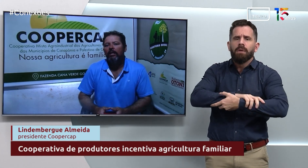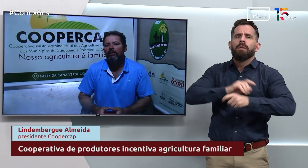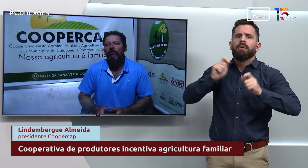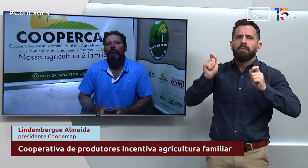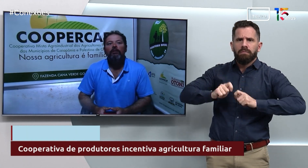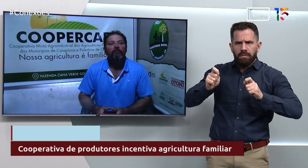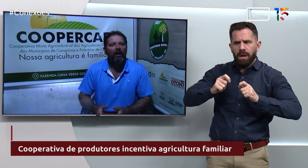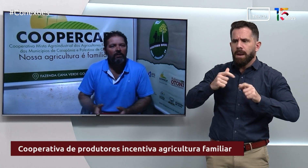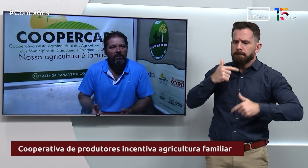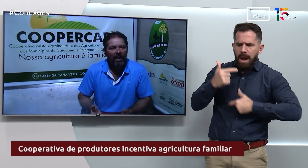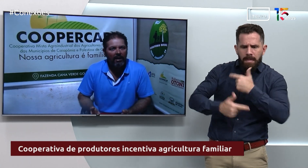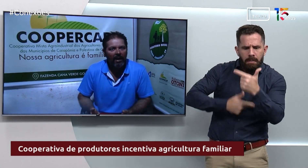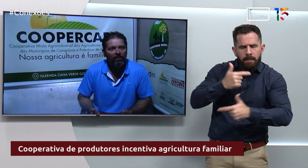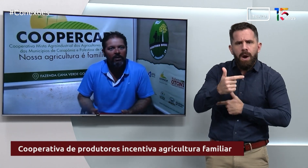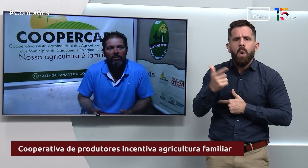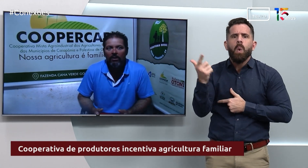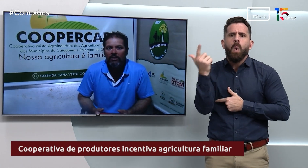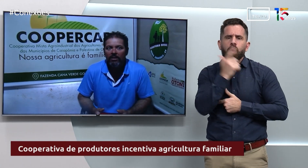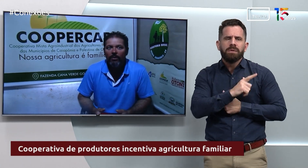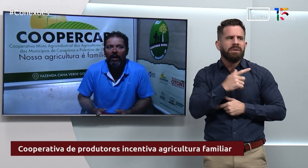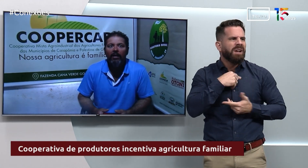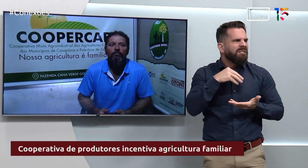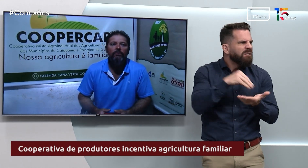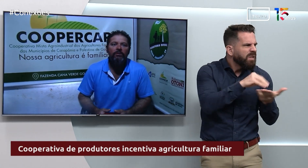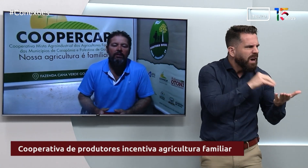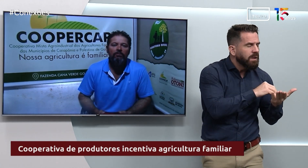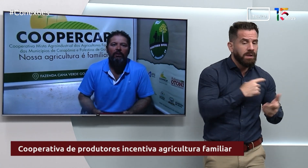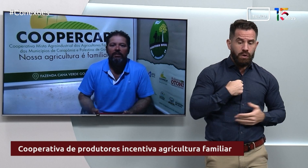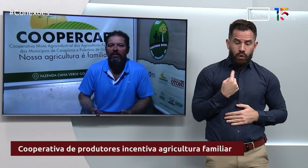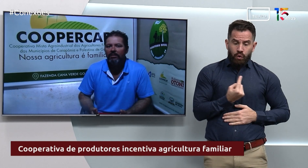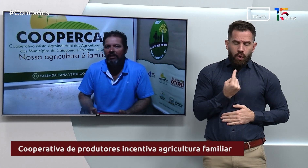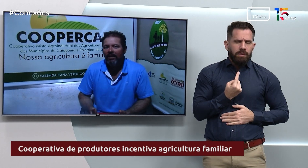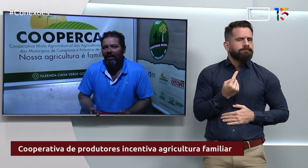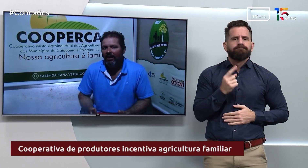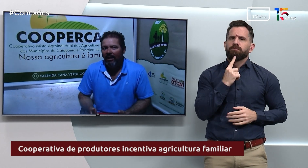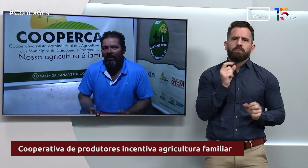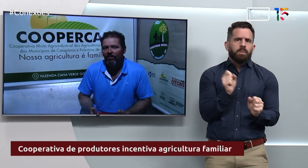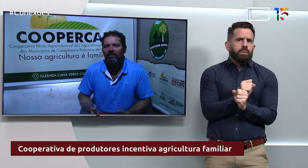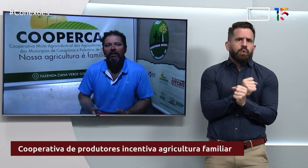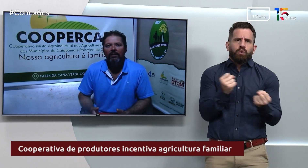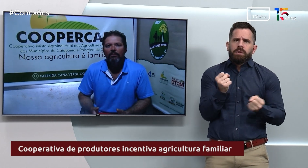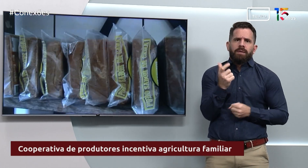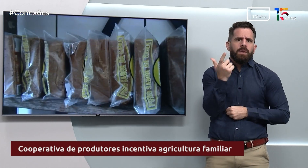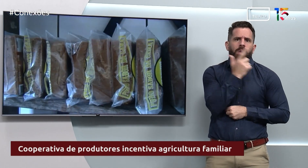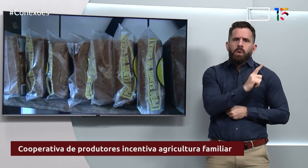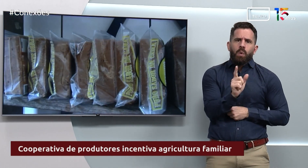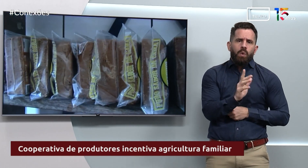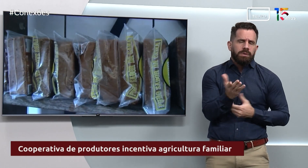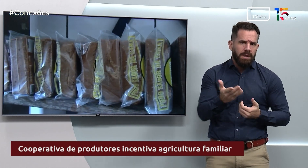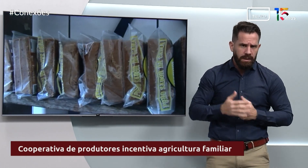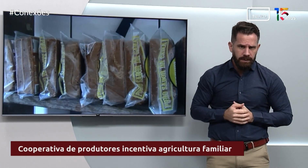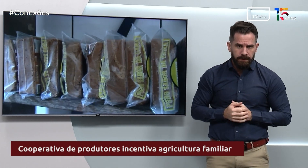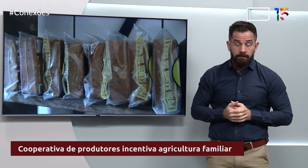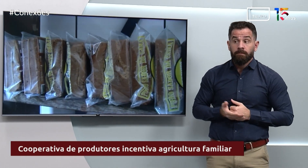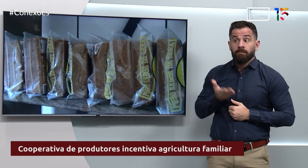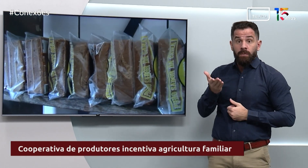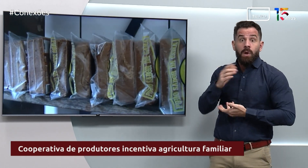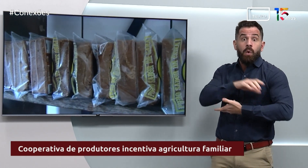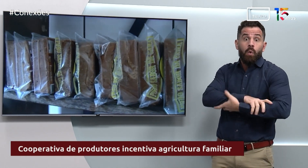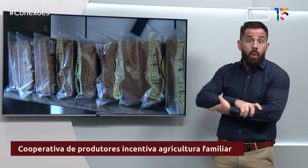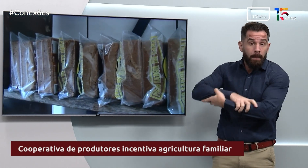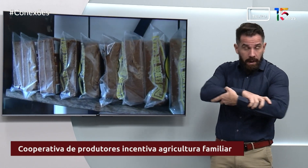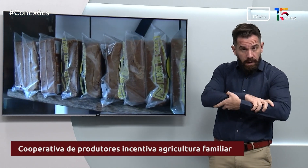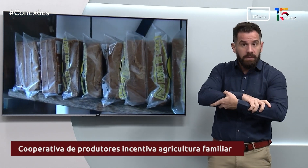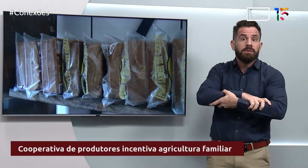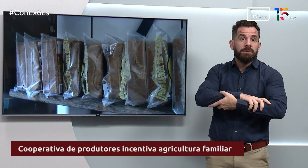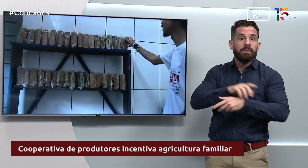consegue resolver vários gargalos que sozinho é impossível da gente conseguir. A cooperativa atua